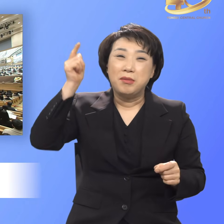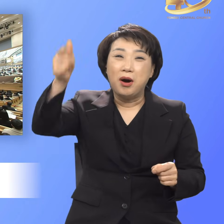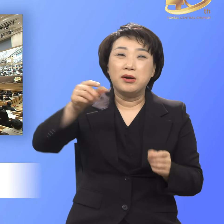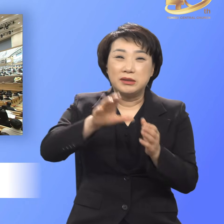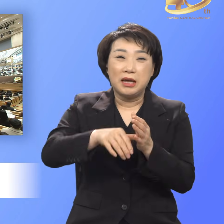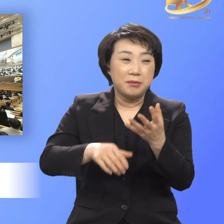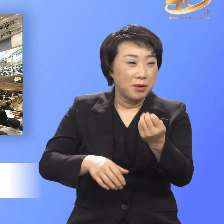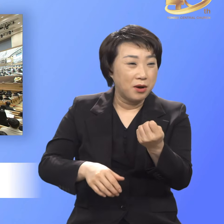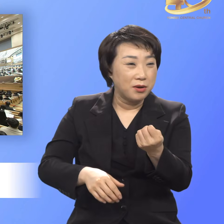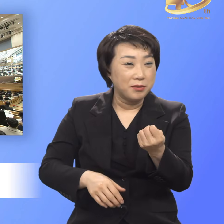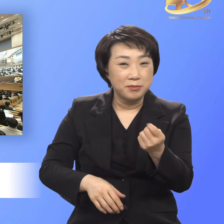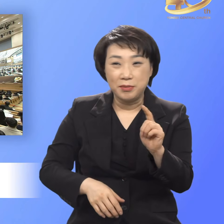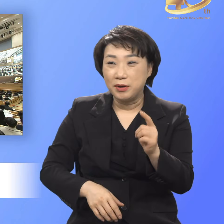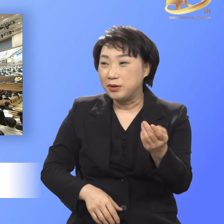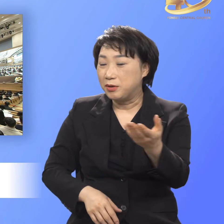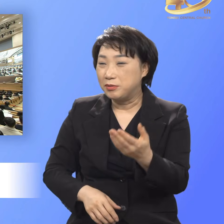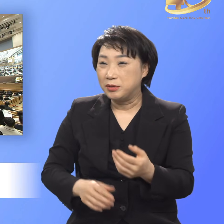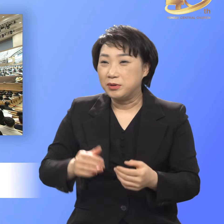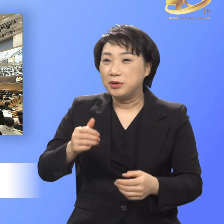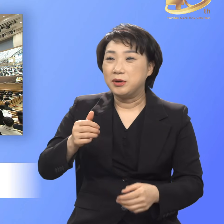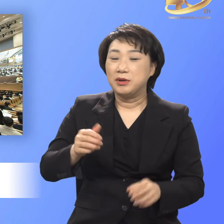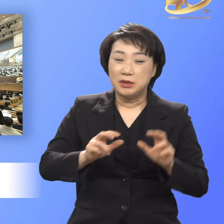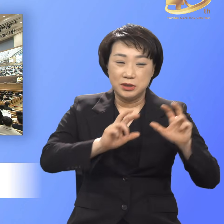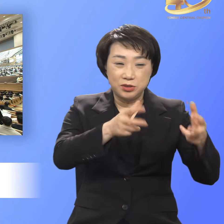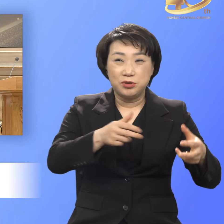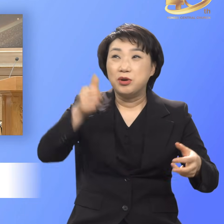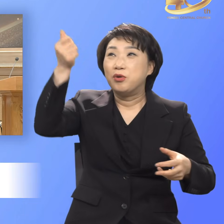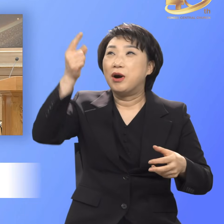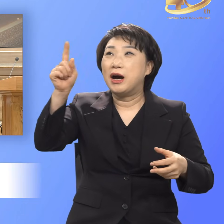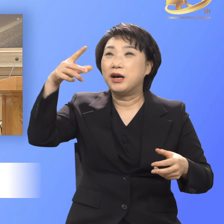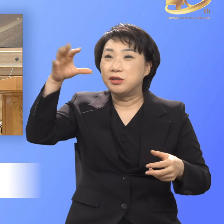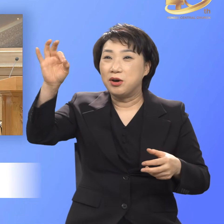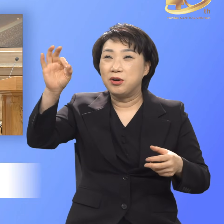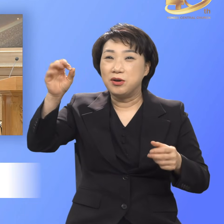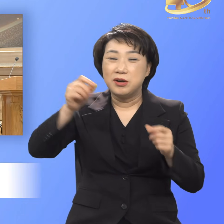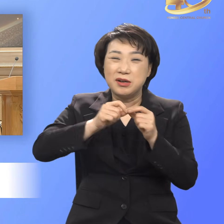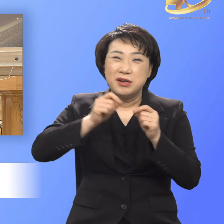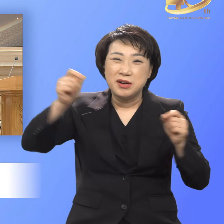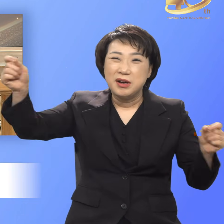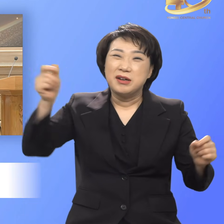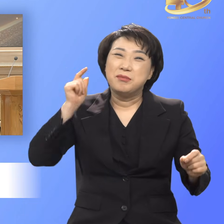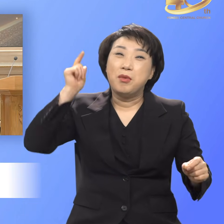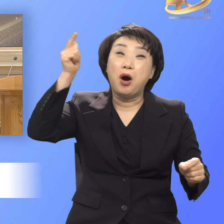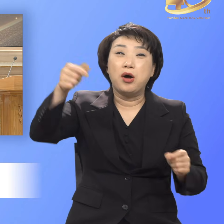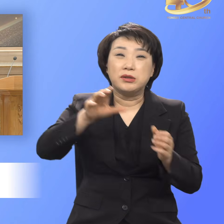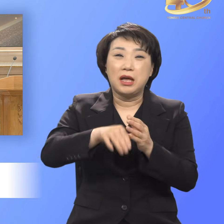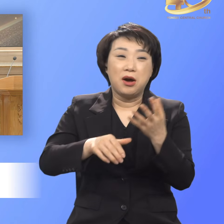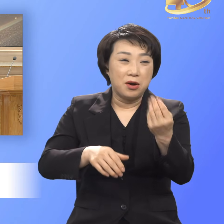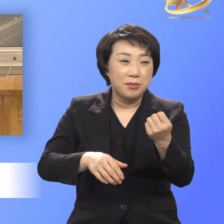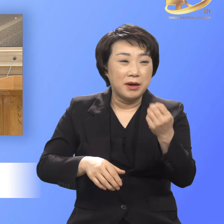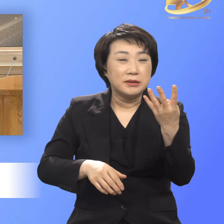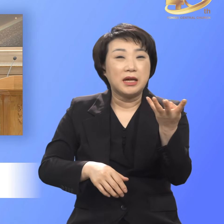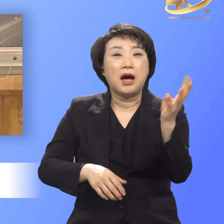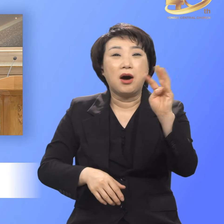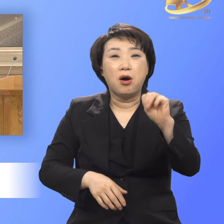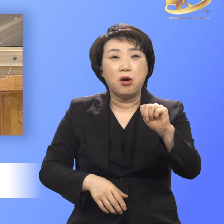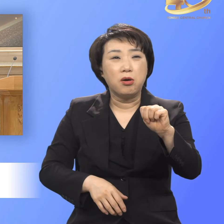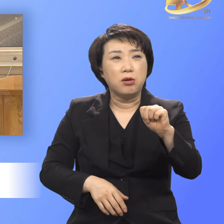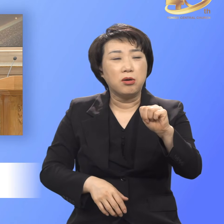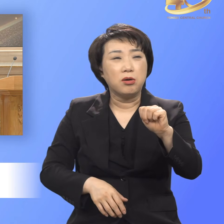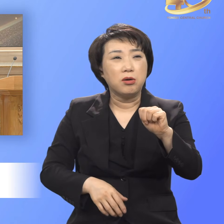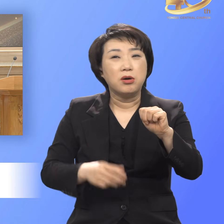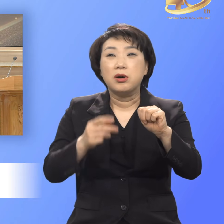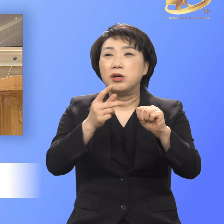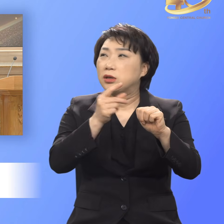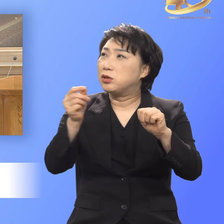봐. 화성에서 지구까지 가장 거리가 멀 때는 4억